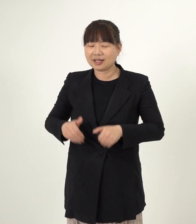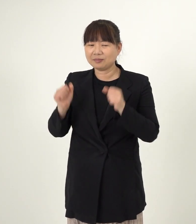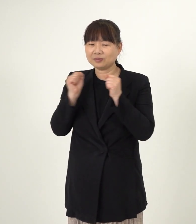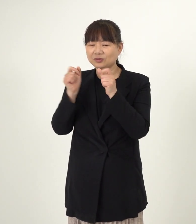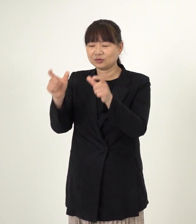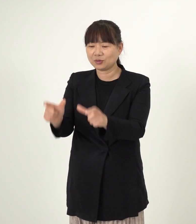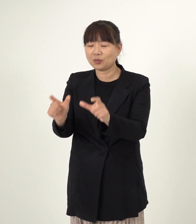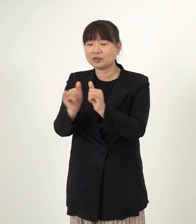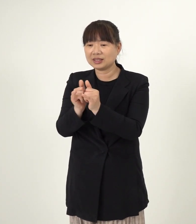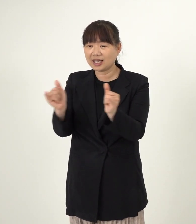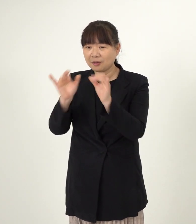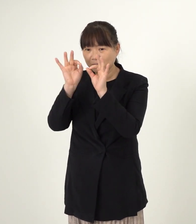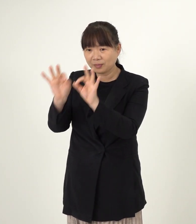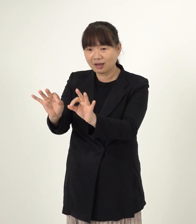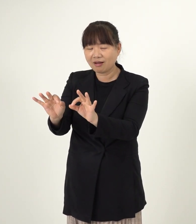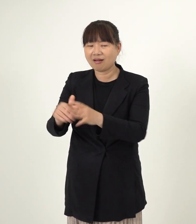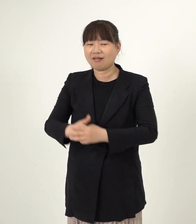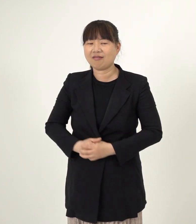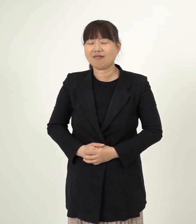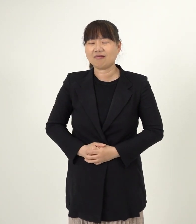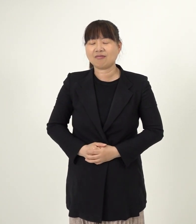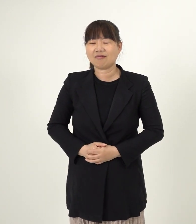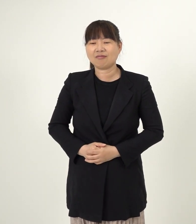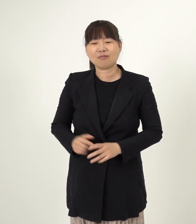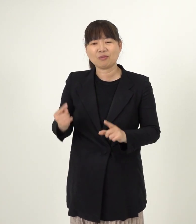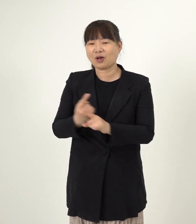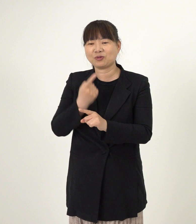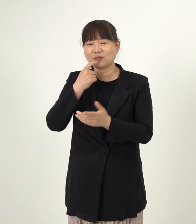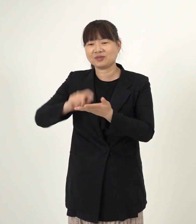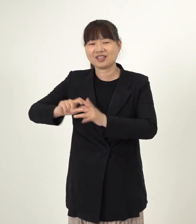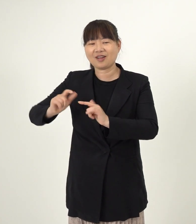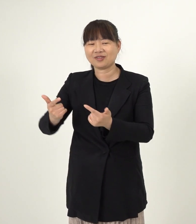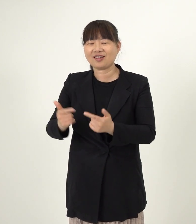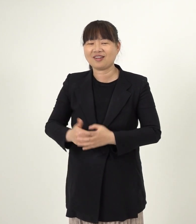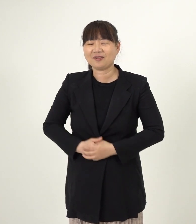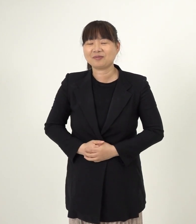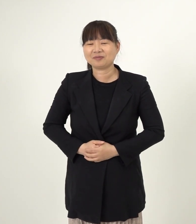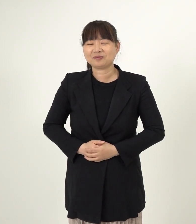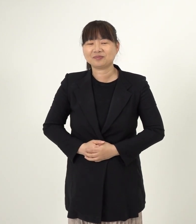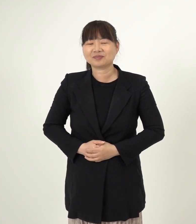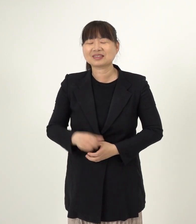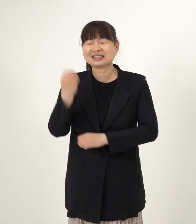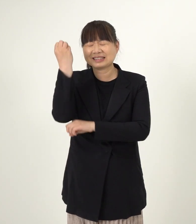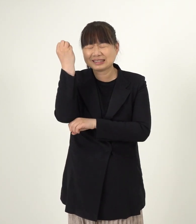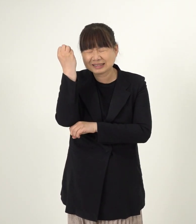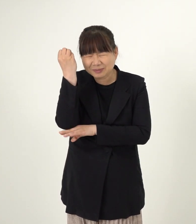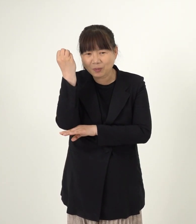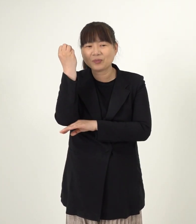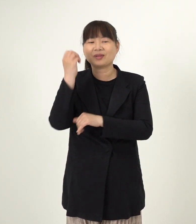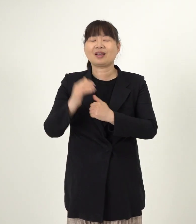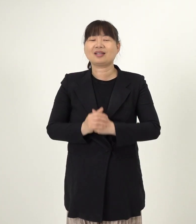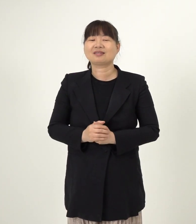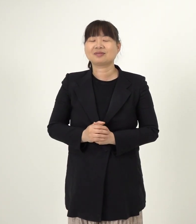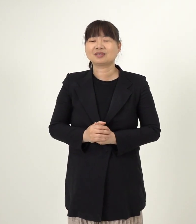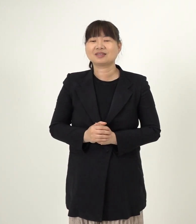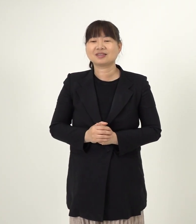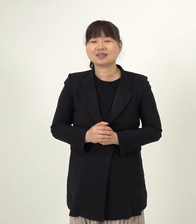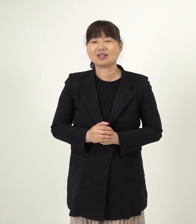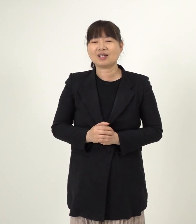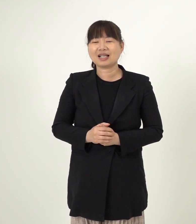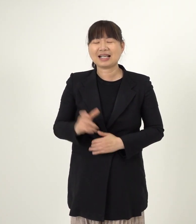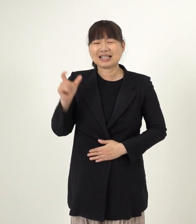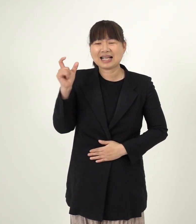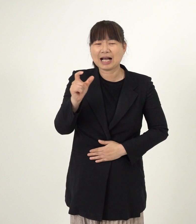경상남북도 쪽의 사람들은 그 못 바꿔요. 밑에 기본적으로 그 악센트가 깔려